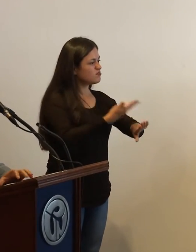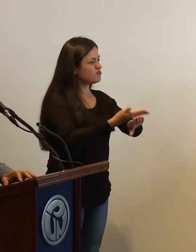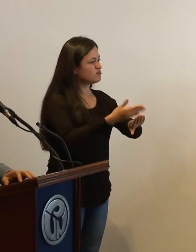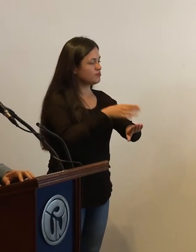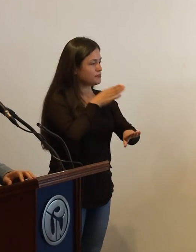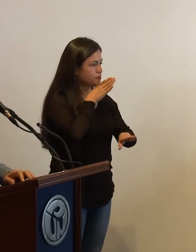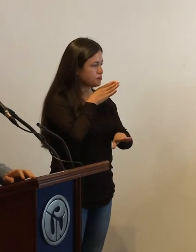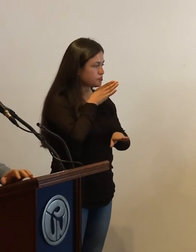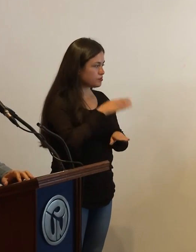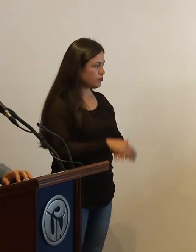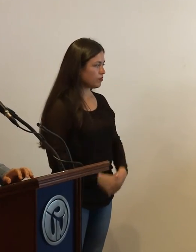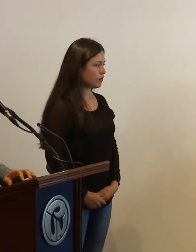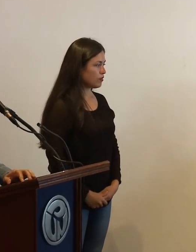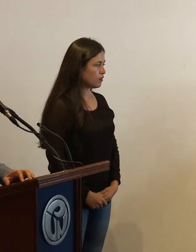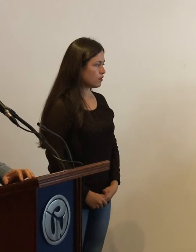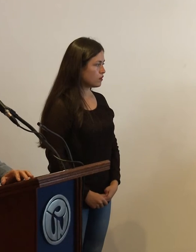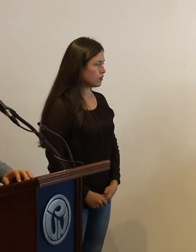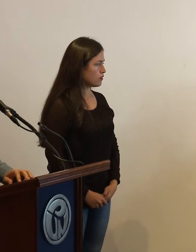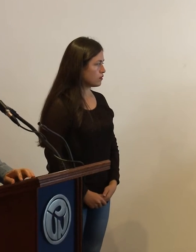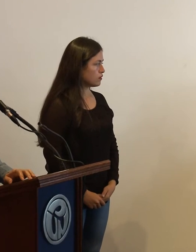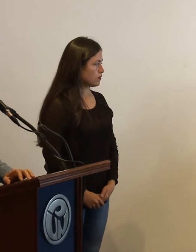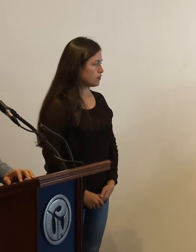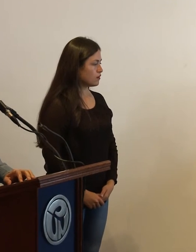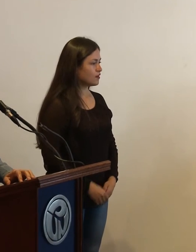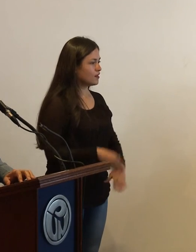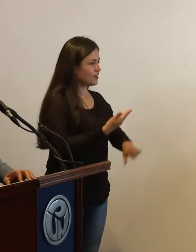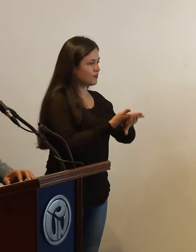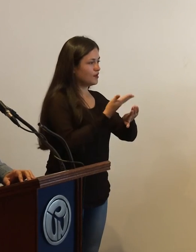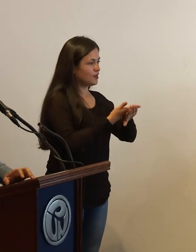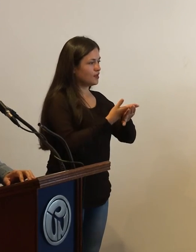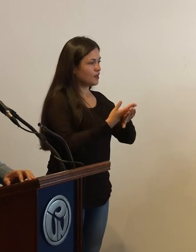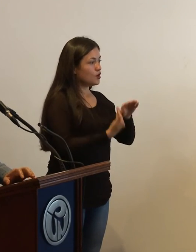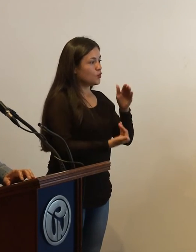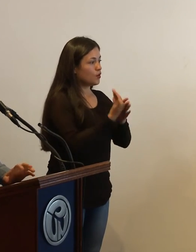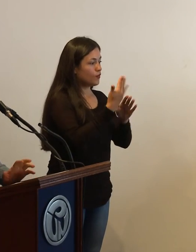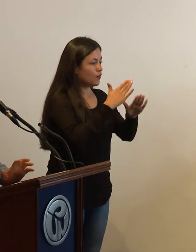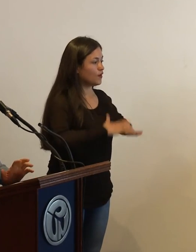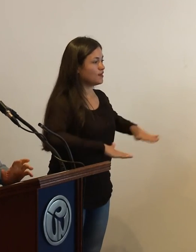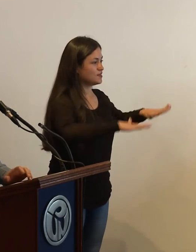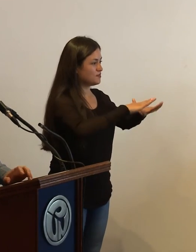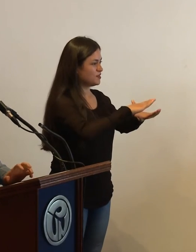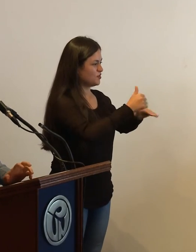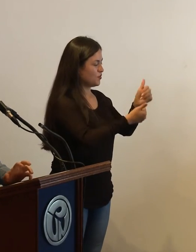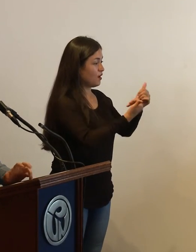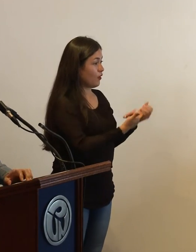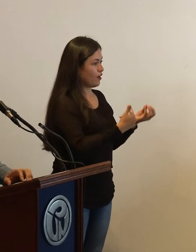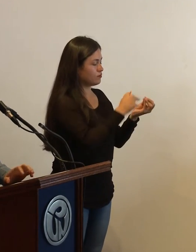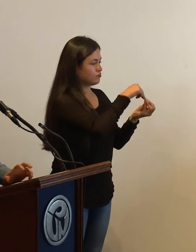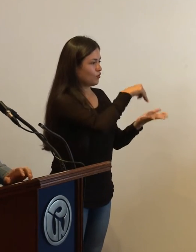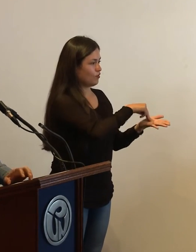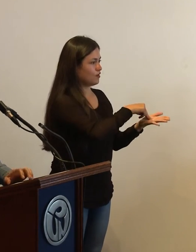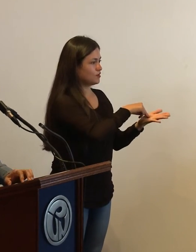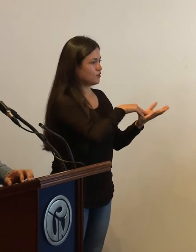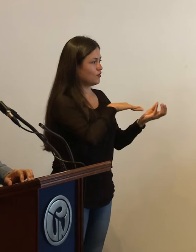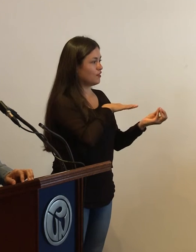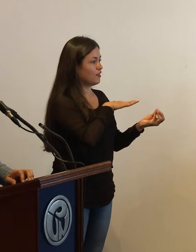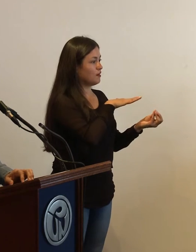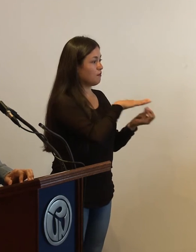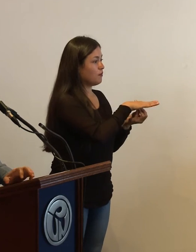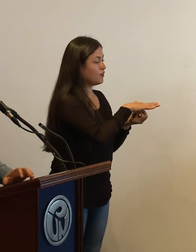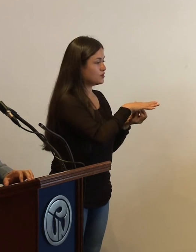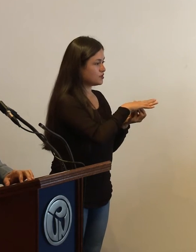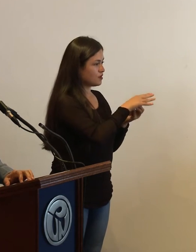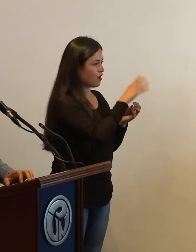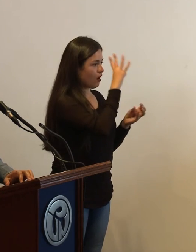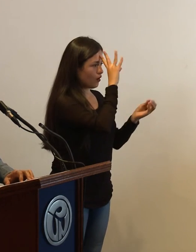plantea pues, este nuevo escenario del posacuerdo. Primero saludar pues, el término, o